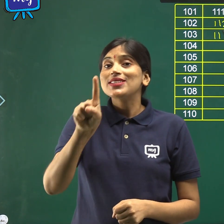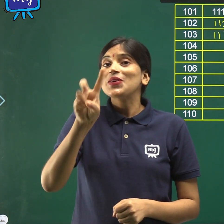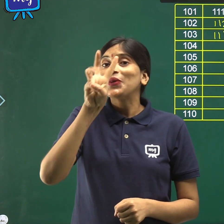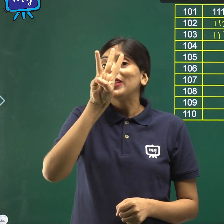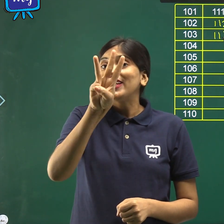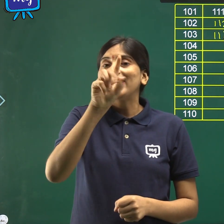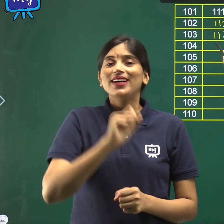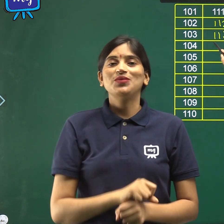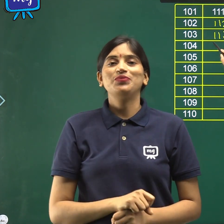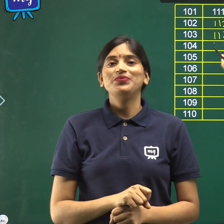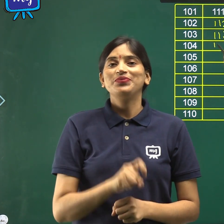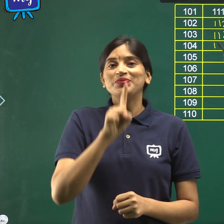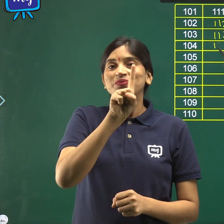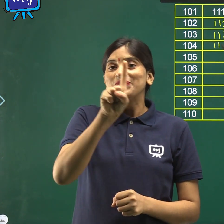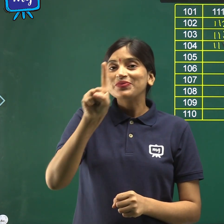113,